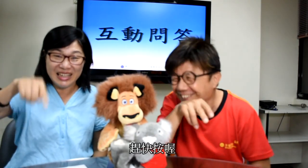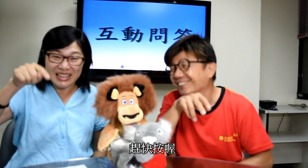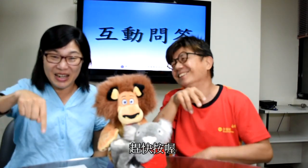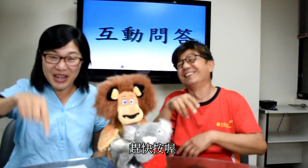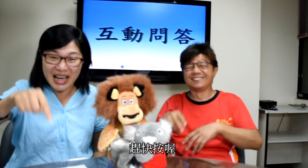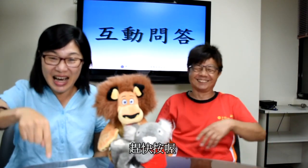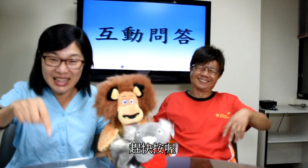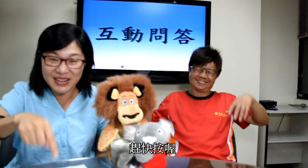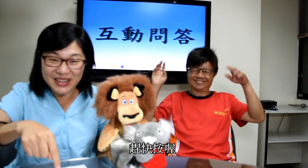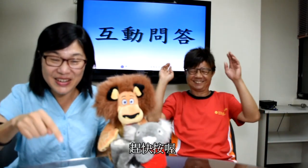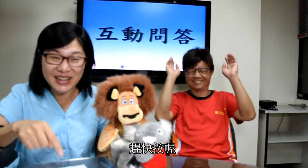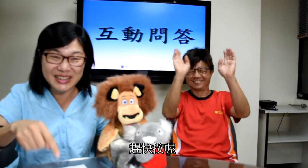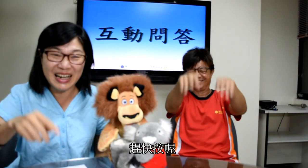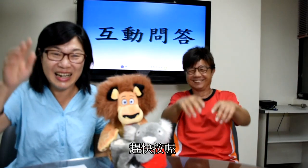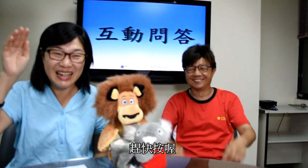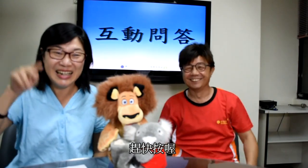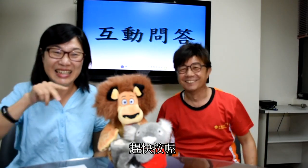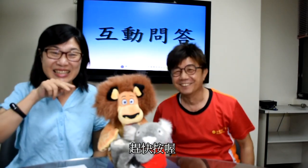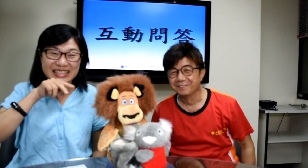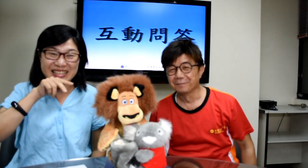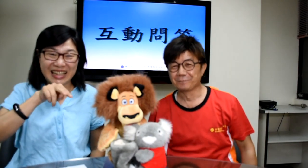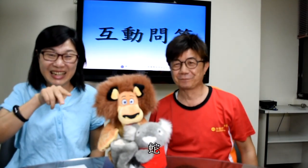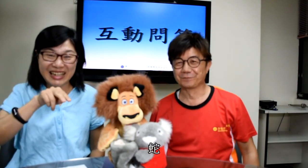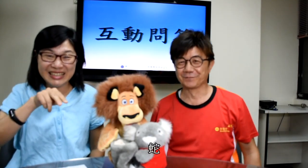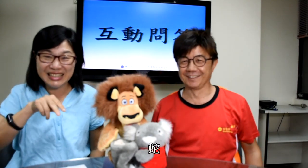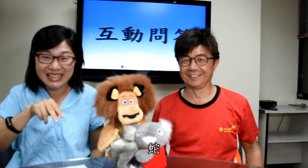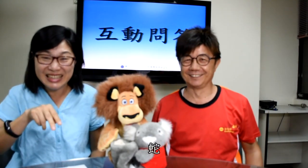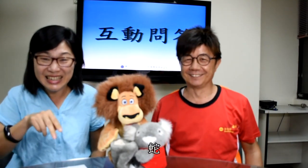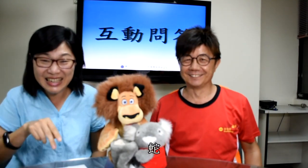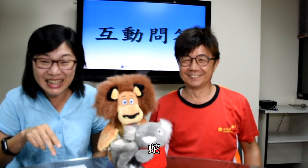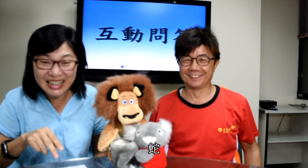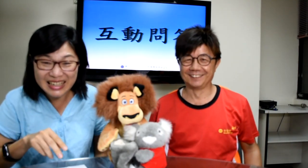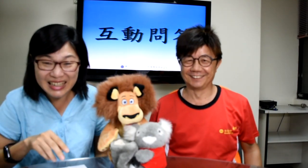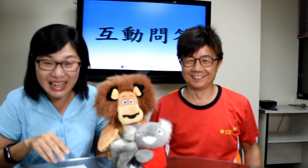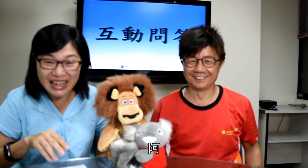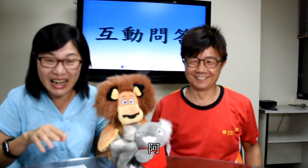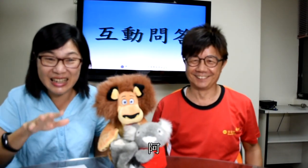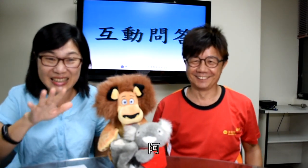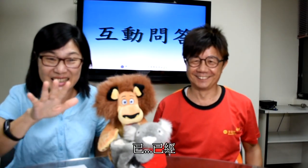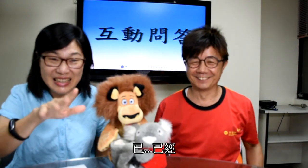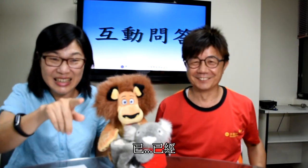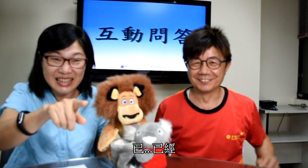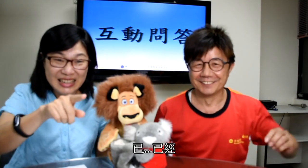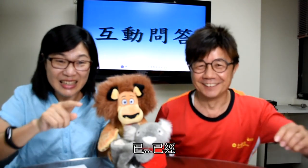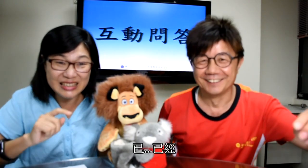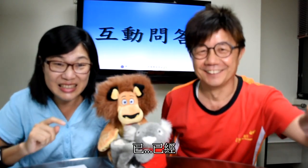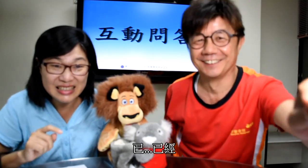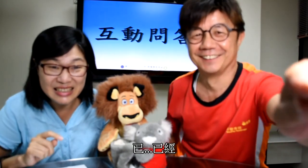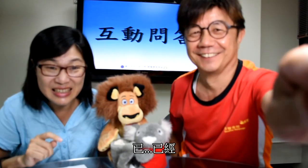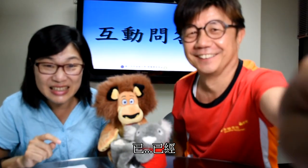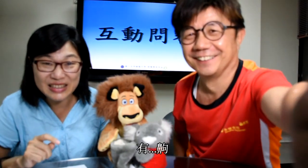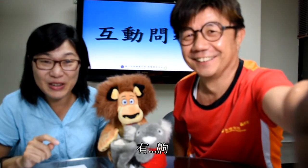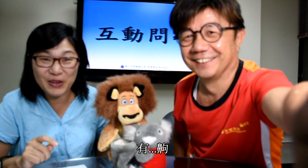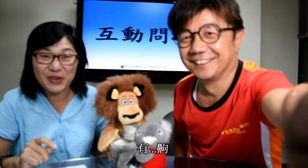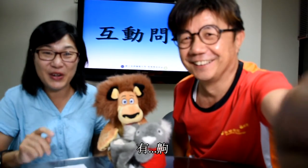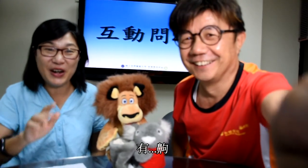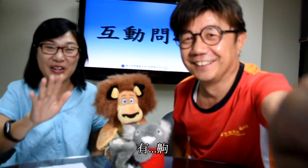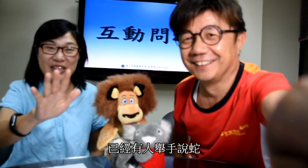赶快按哦！什么？啊，已经。有，已